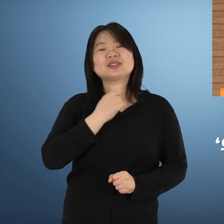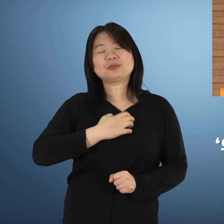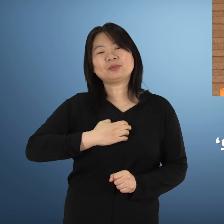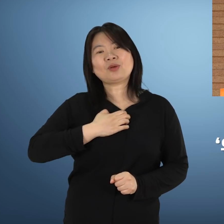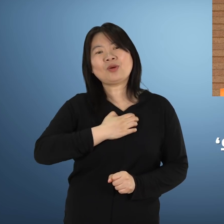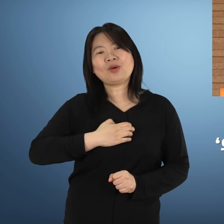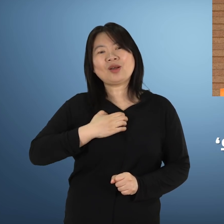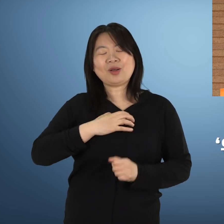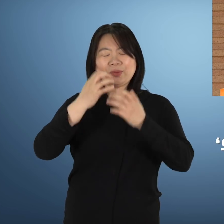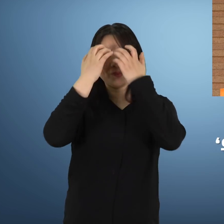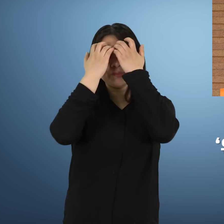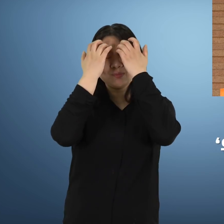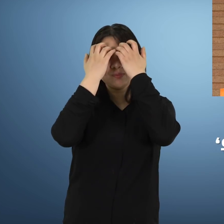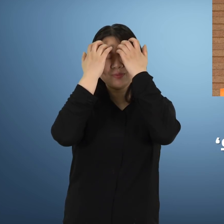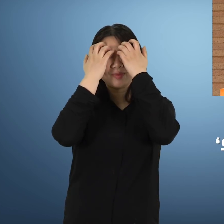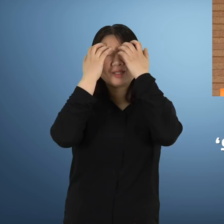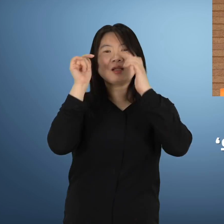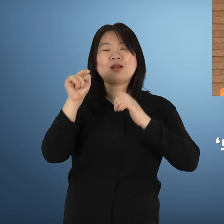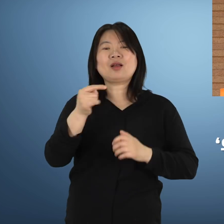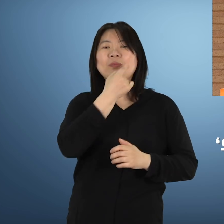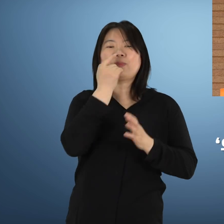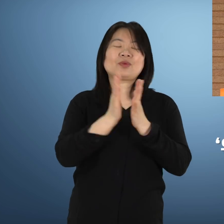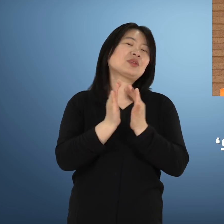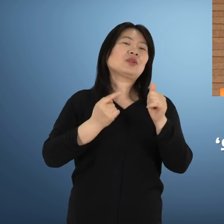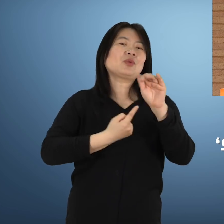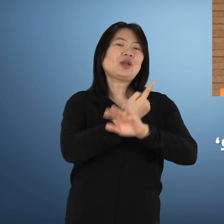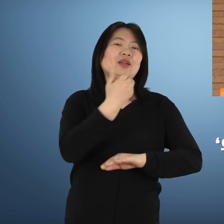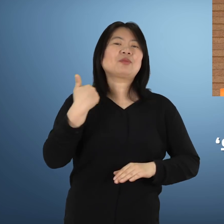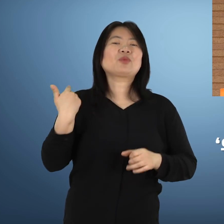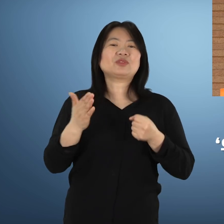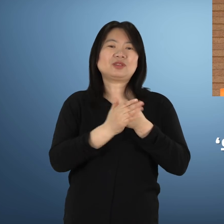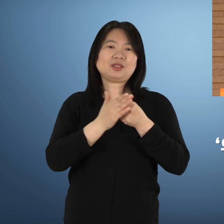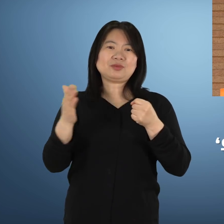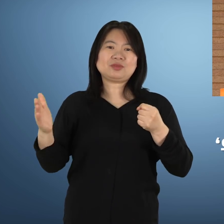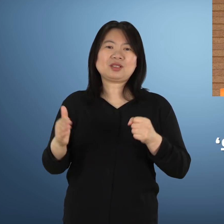슬프고 고통당하는 것은 본인 외에는 모르는 겁니다.